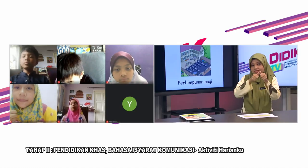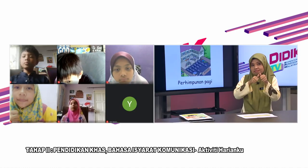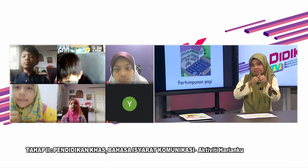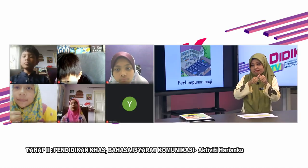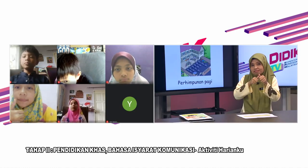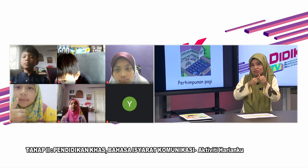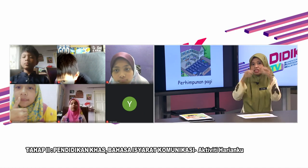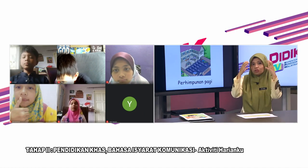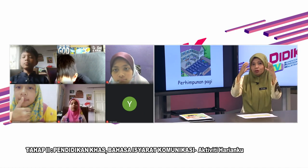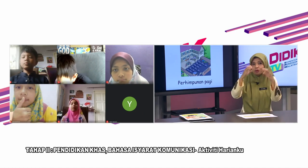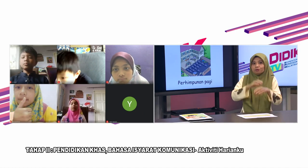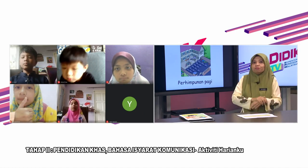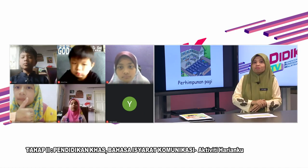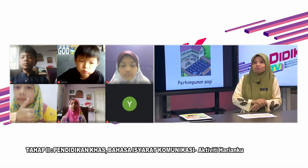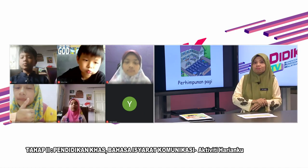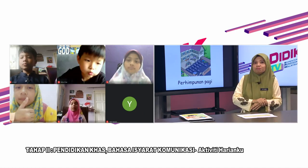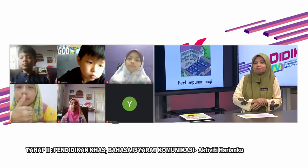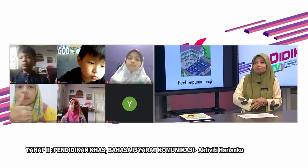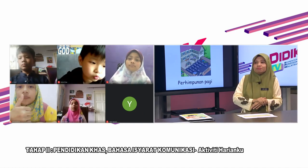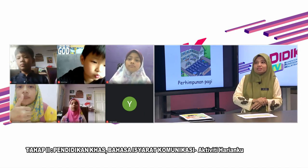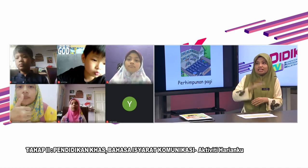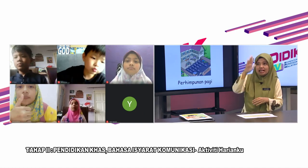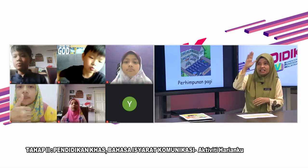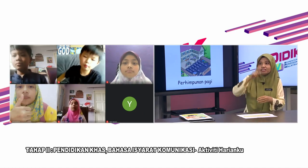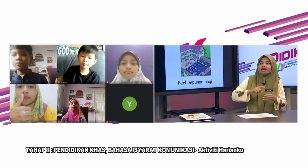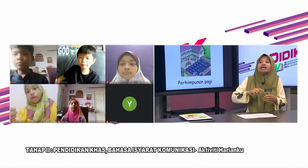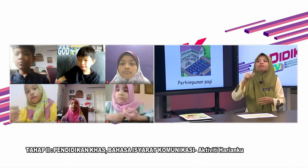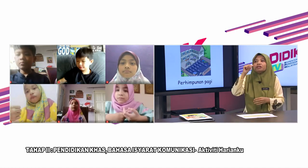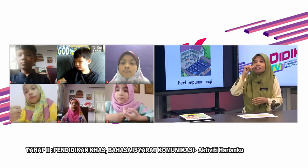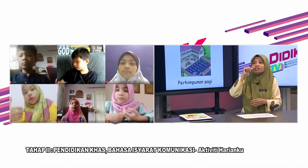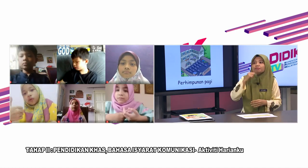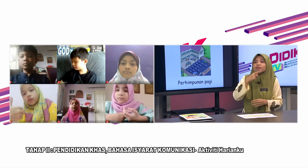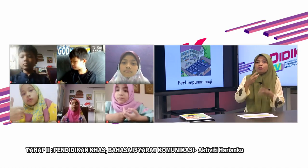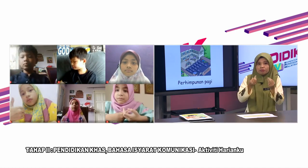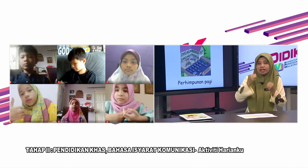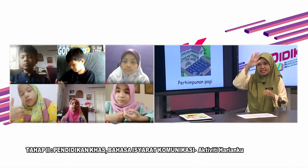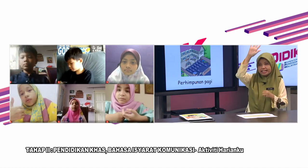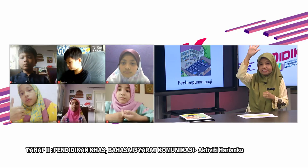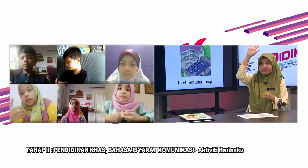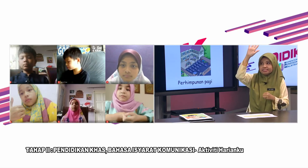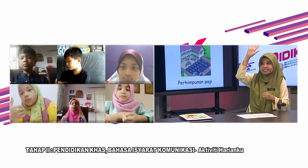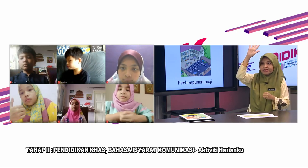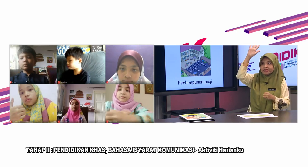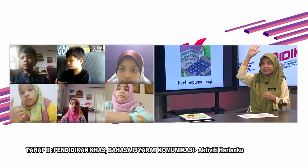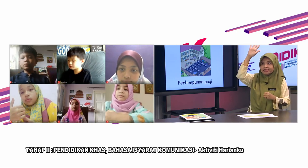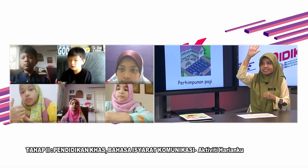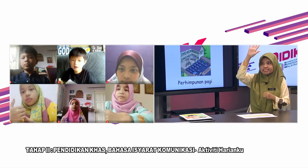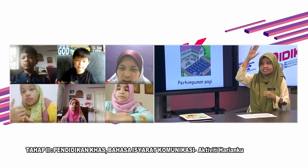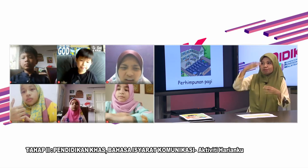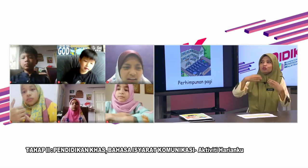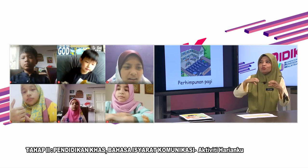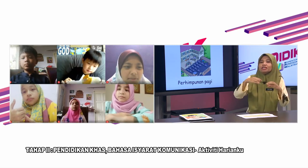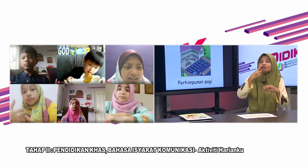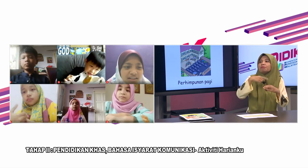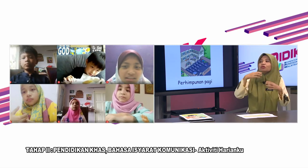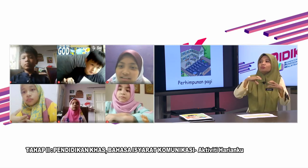Ikut. Ikut cikgu. Bersih. Kan. Diri. Okey. Siapa? Siapa mau? Angkat tangan.